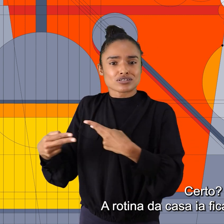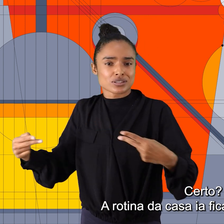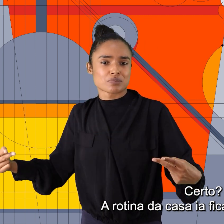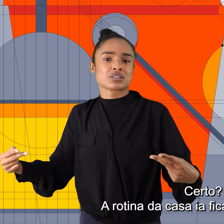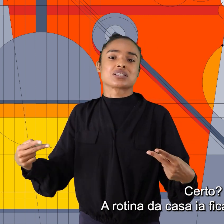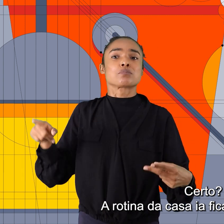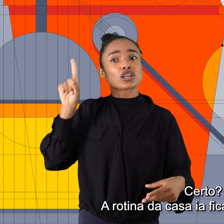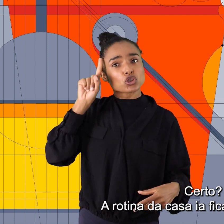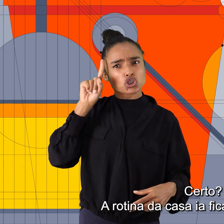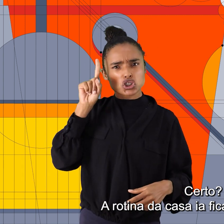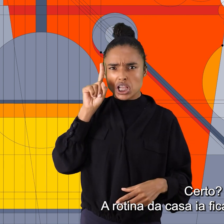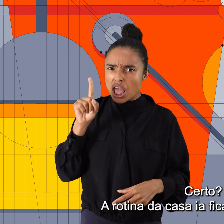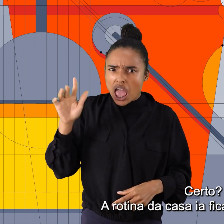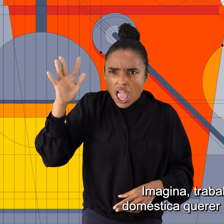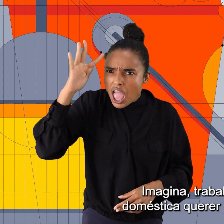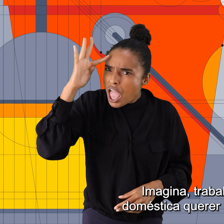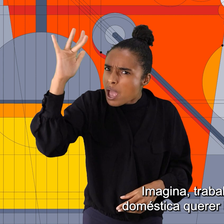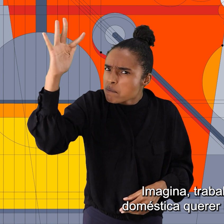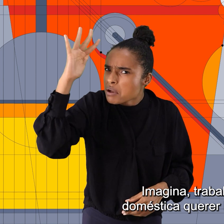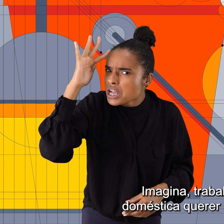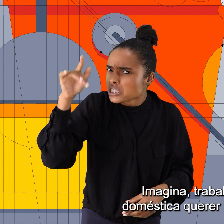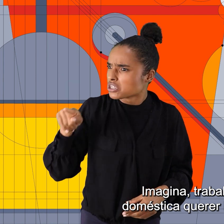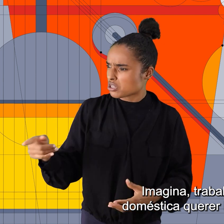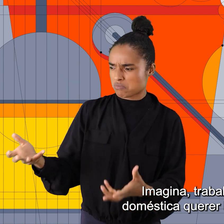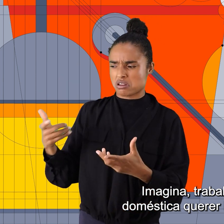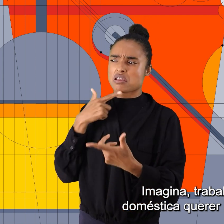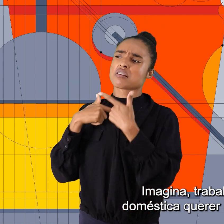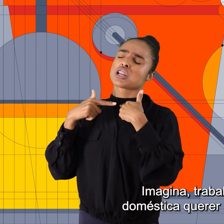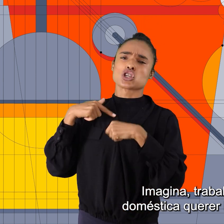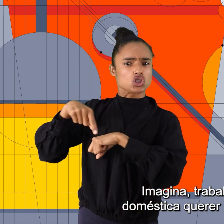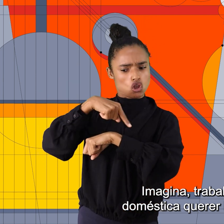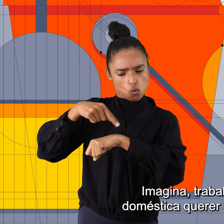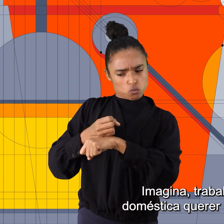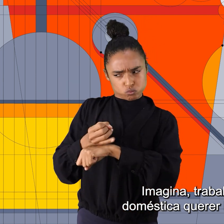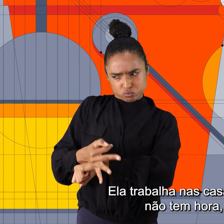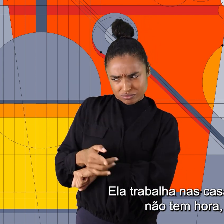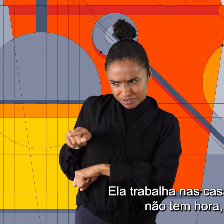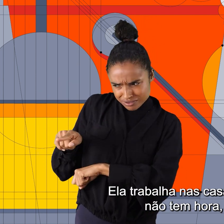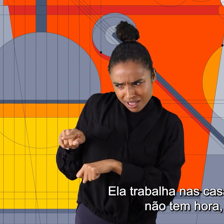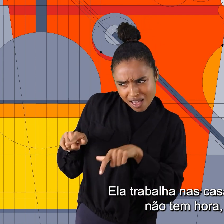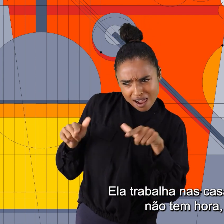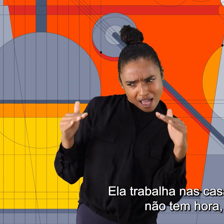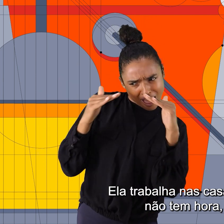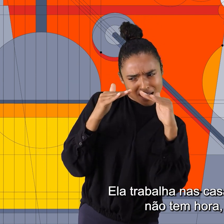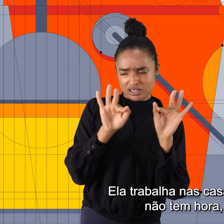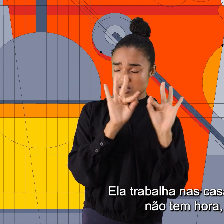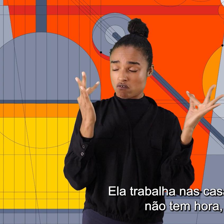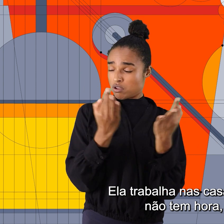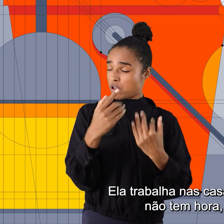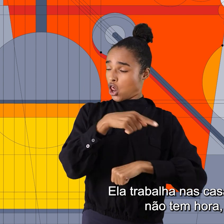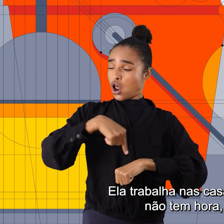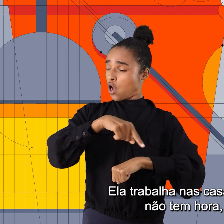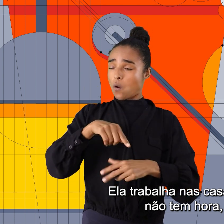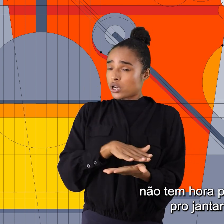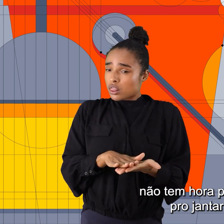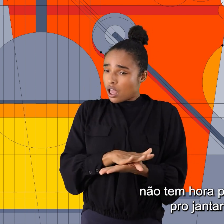certo? A rotina da casa ia ficar prejudicada. Imagina a trabalhadora doméstica querer hora extra. Ela trabalha nas casas de família.